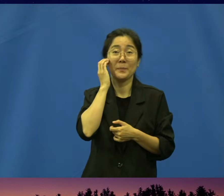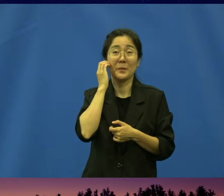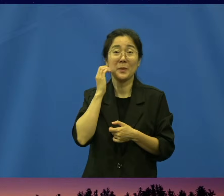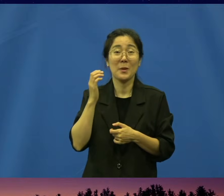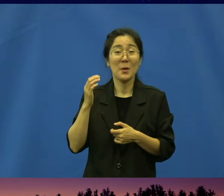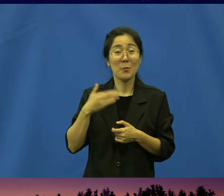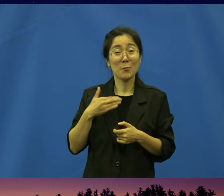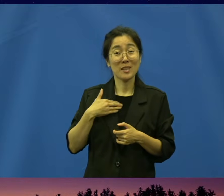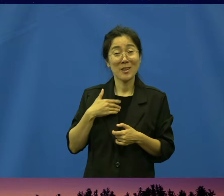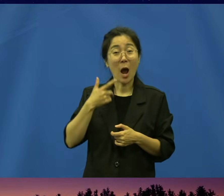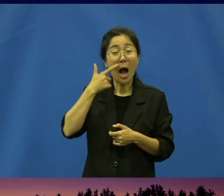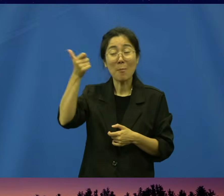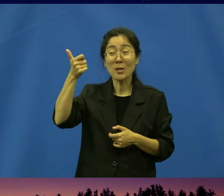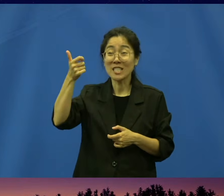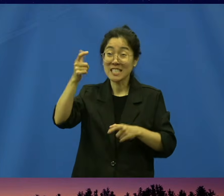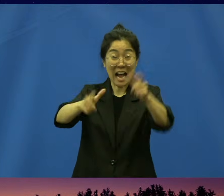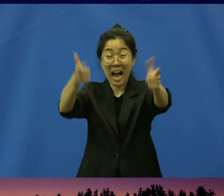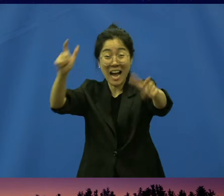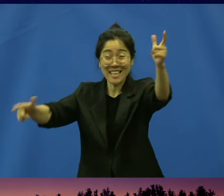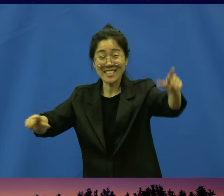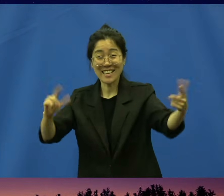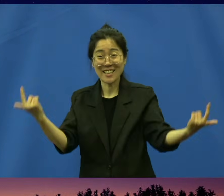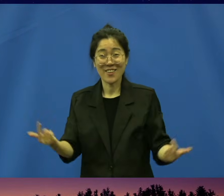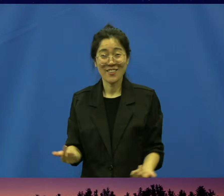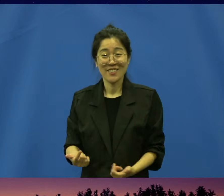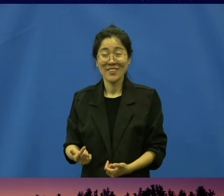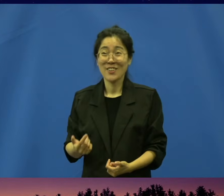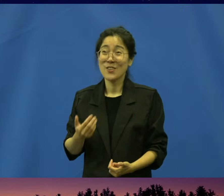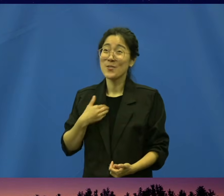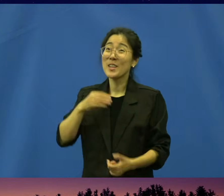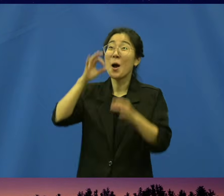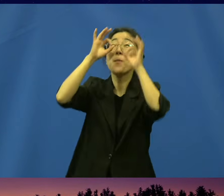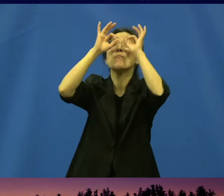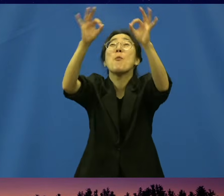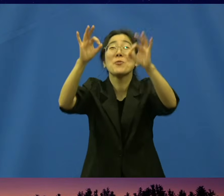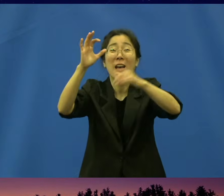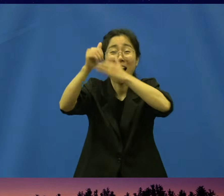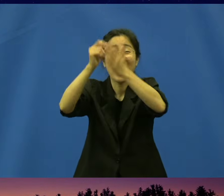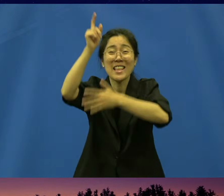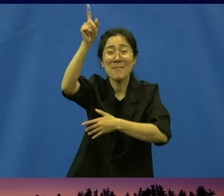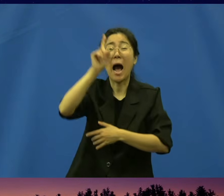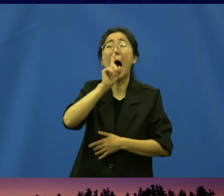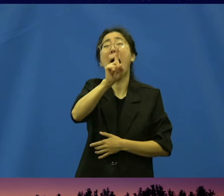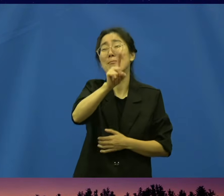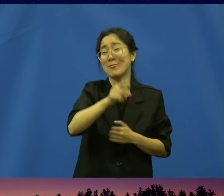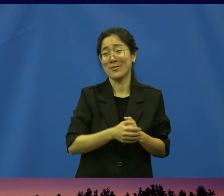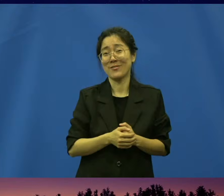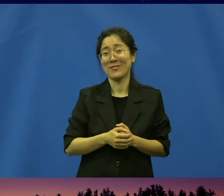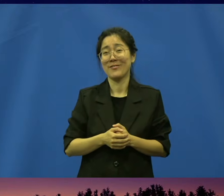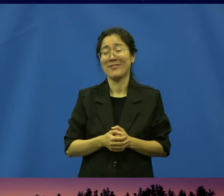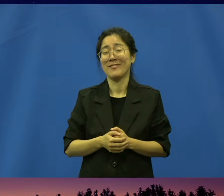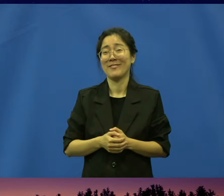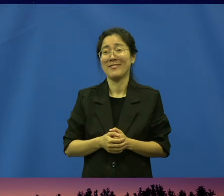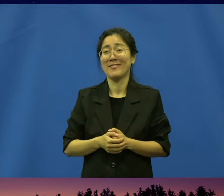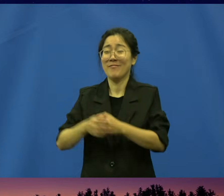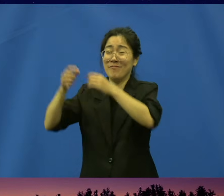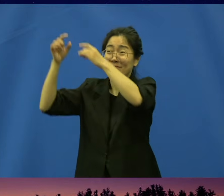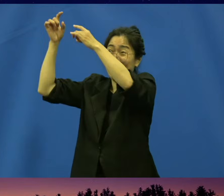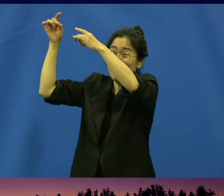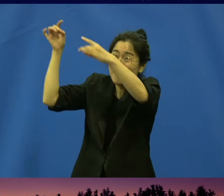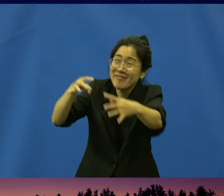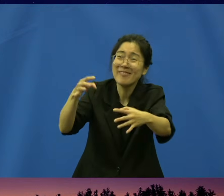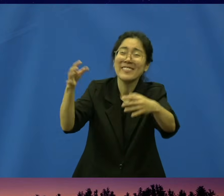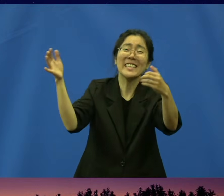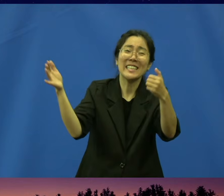분이시고요, 주님이 한 분이시고요, 성령이 한 분이, 우리 다 그분 사랑합니다. 그분이 우리에게 주신